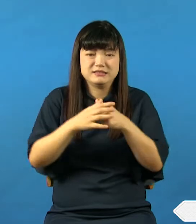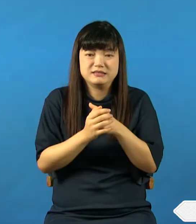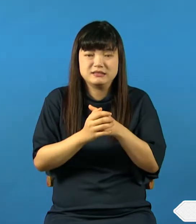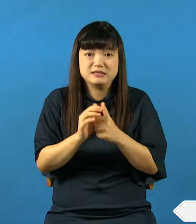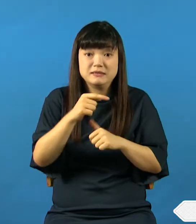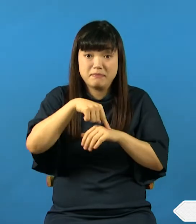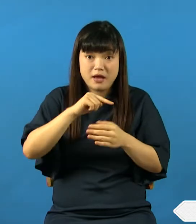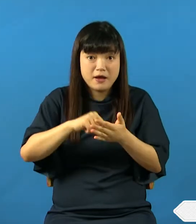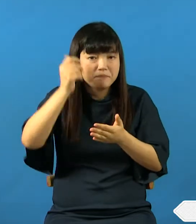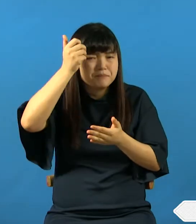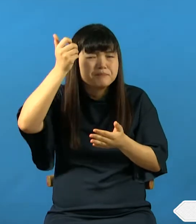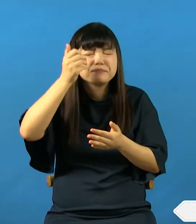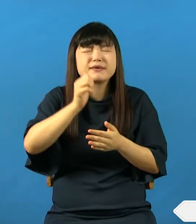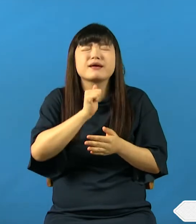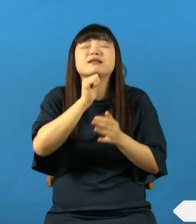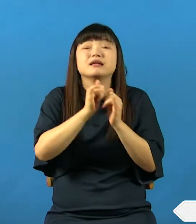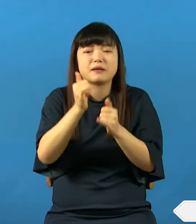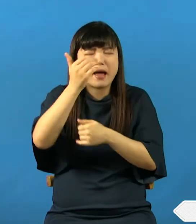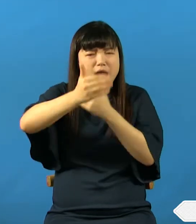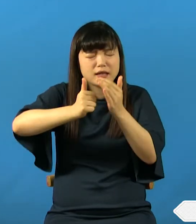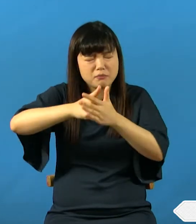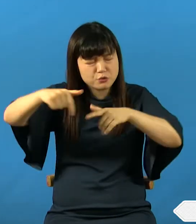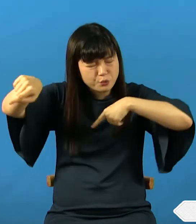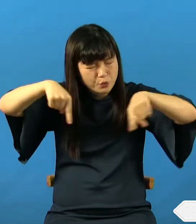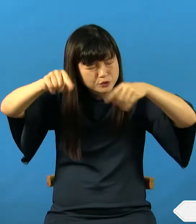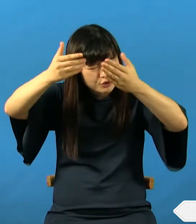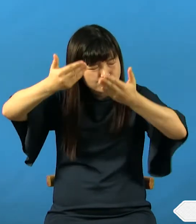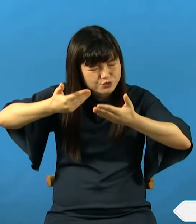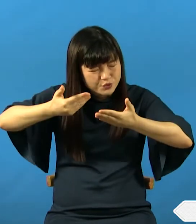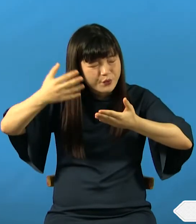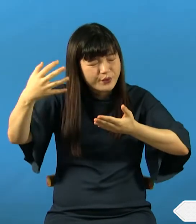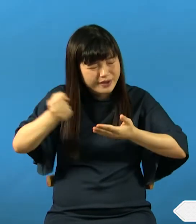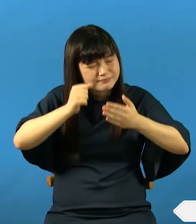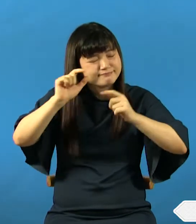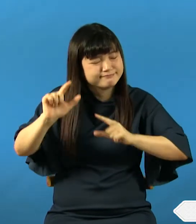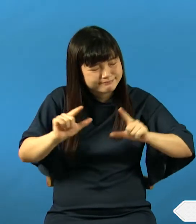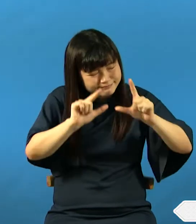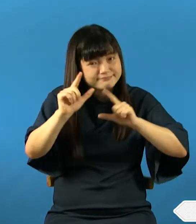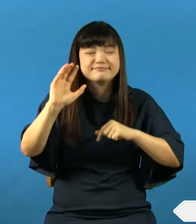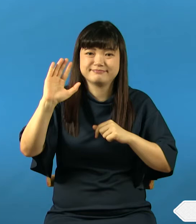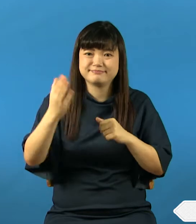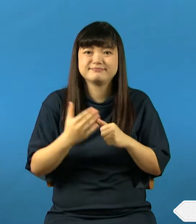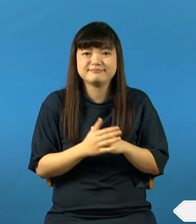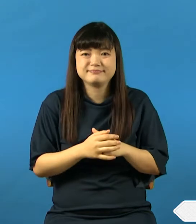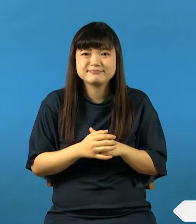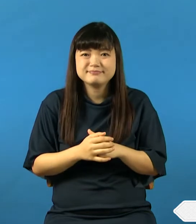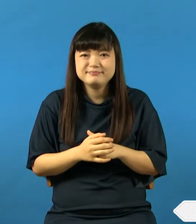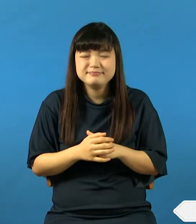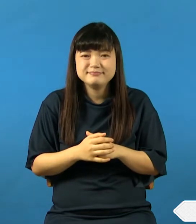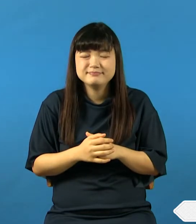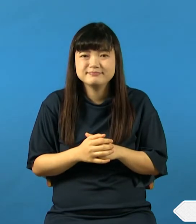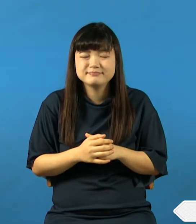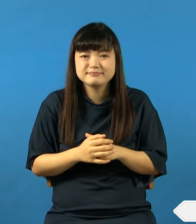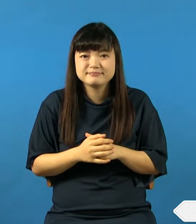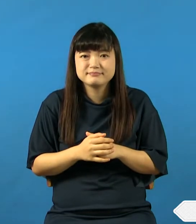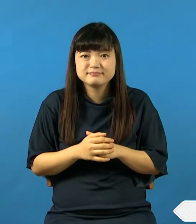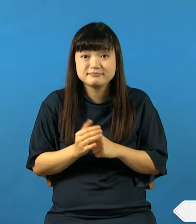말하죠. 심령이 가난한 사람이 하나님이 통치해 주시는 것을 누리면서 살 수 있게 됩니다.